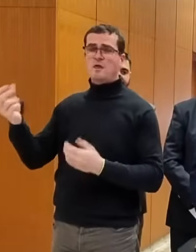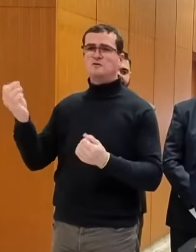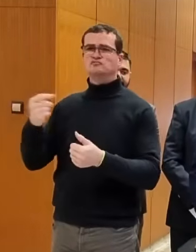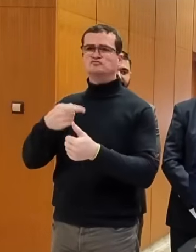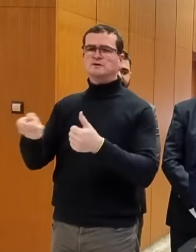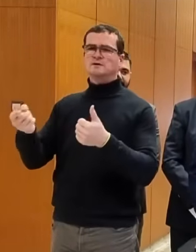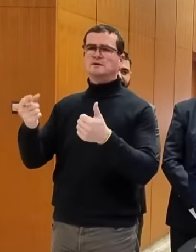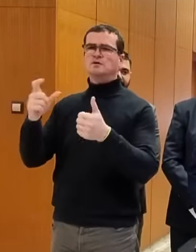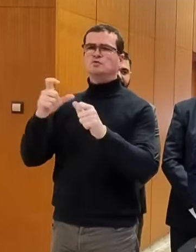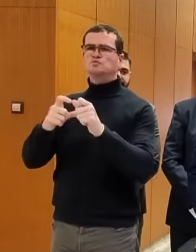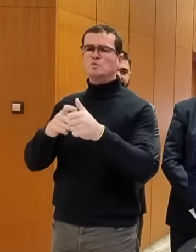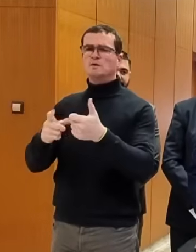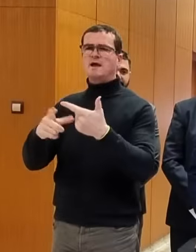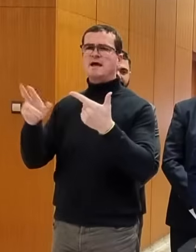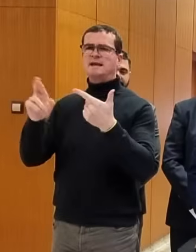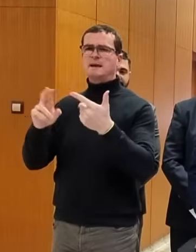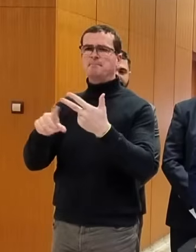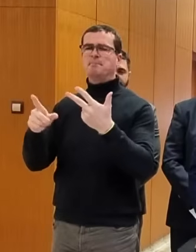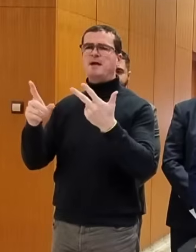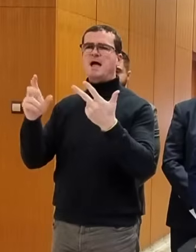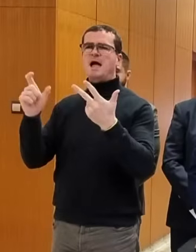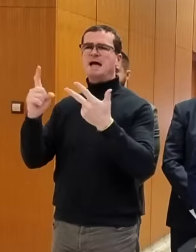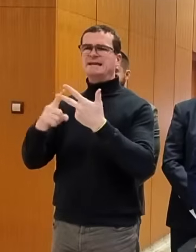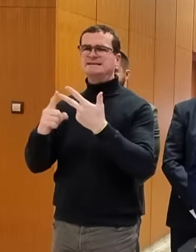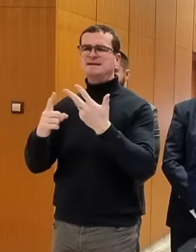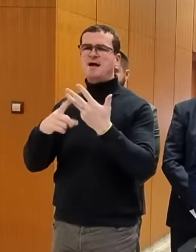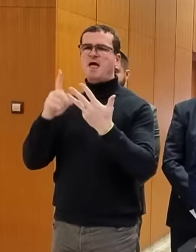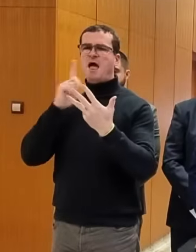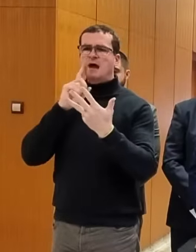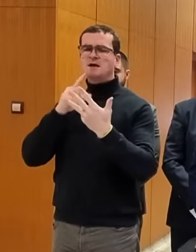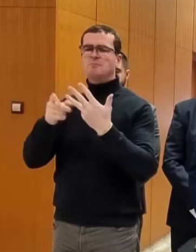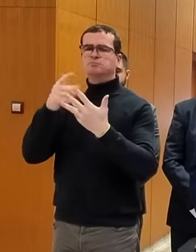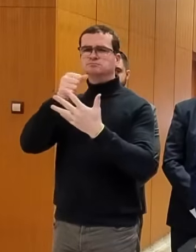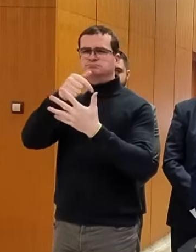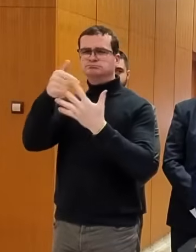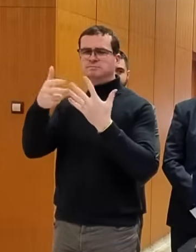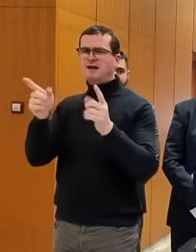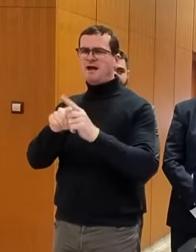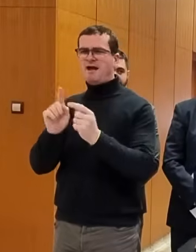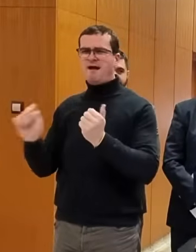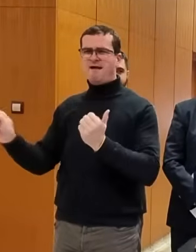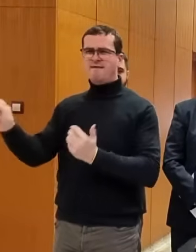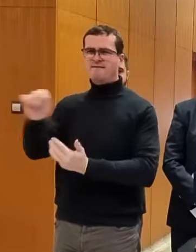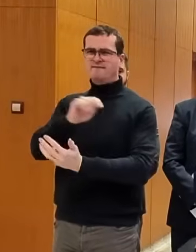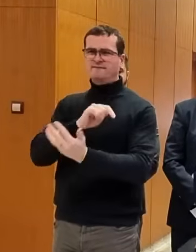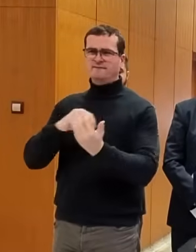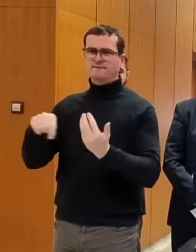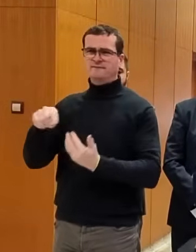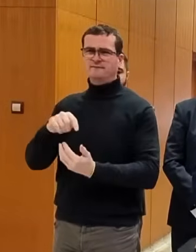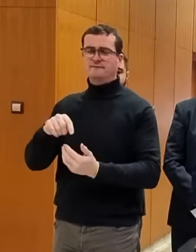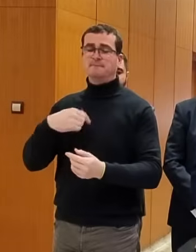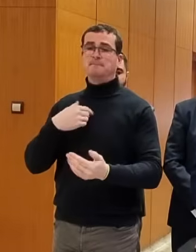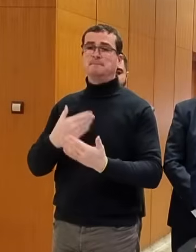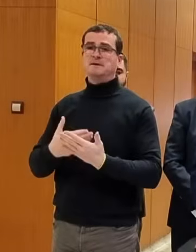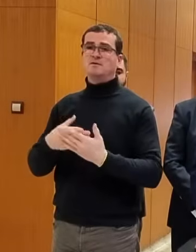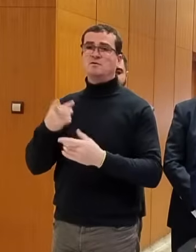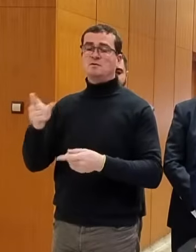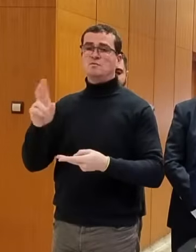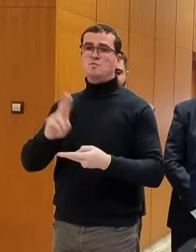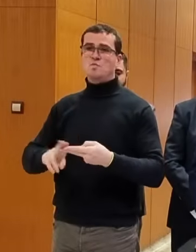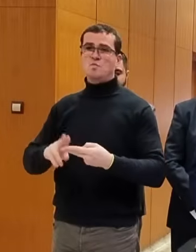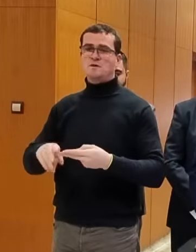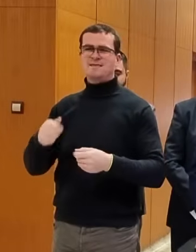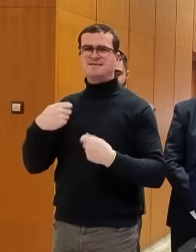je Šurek, či to je Repa, či to je Kysel, či to je Harkabus, jeden jak druhý. Jeden jak druhý. Preto tento úrad je v